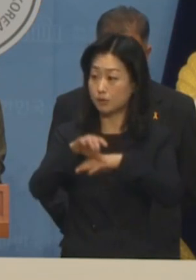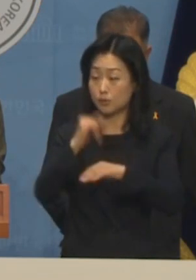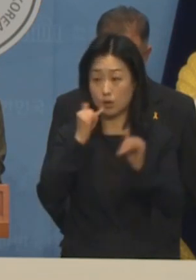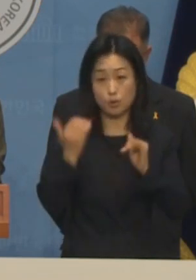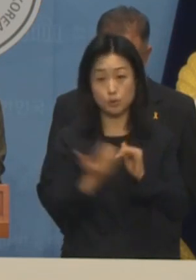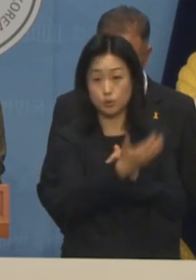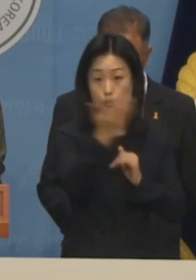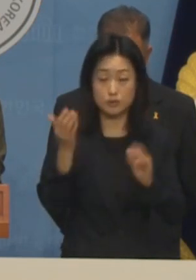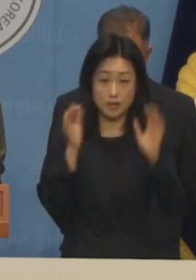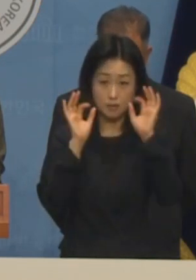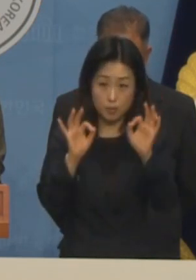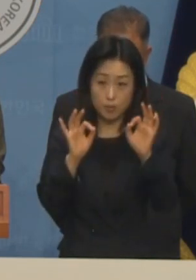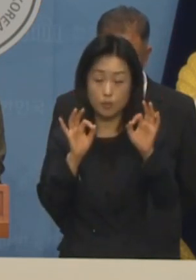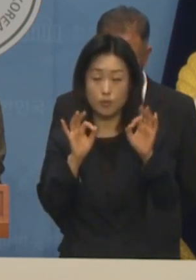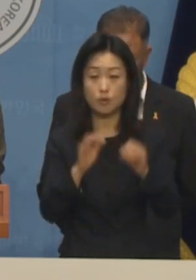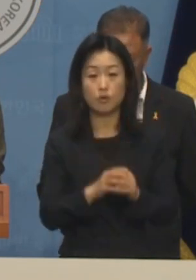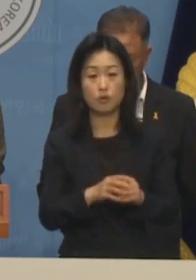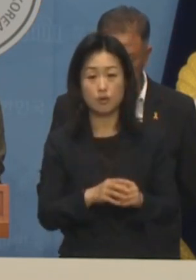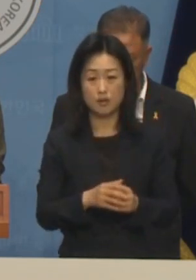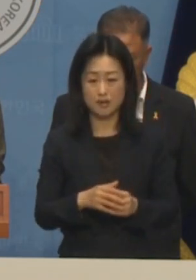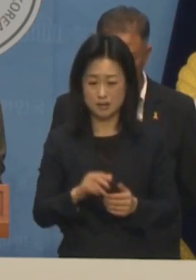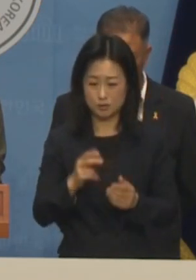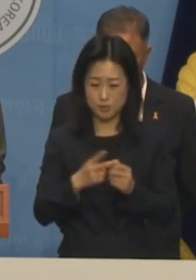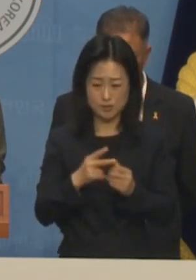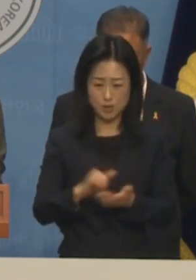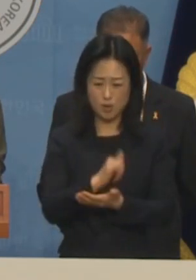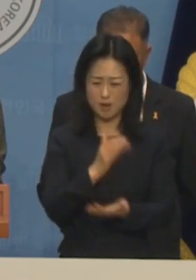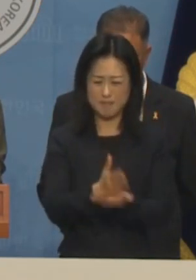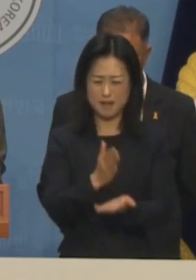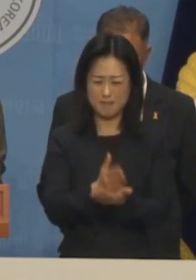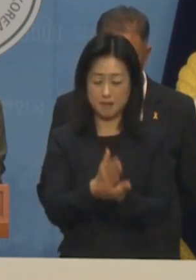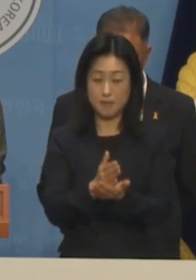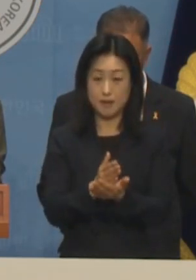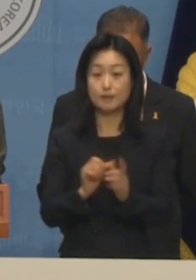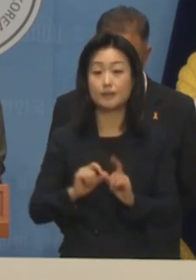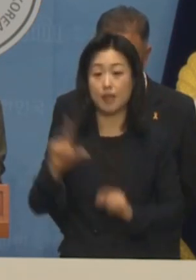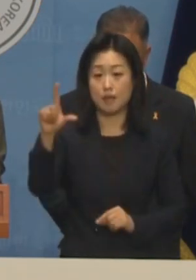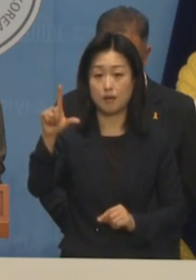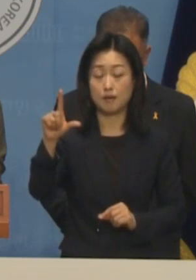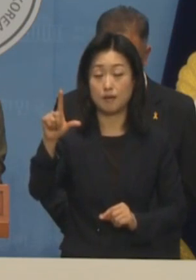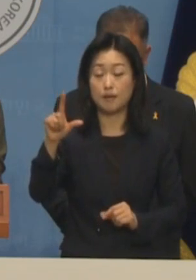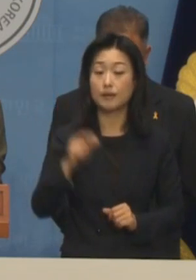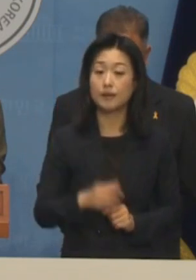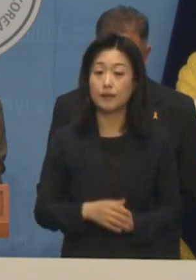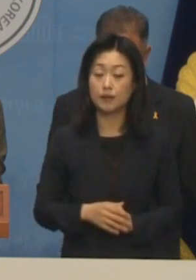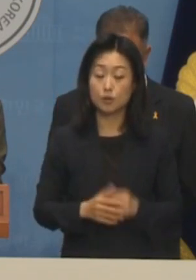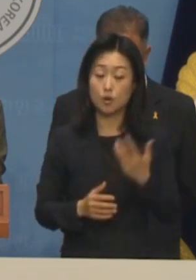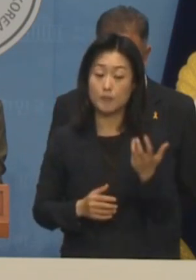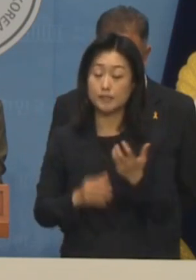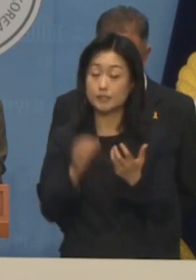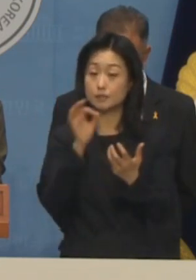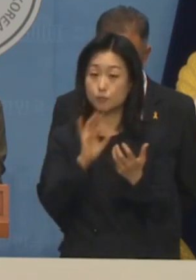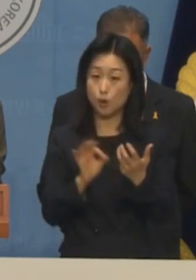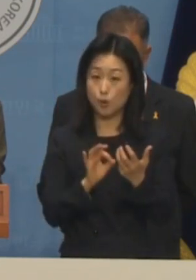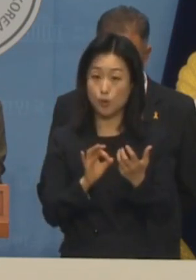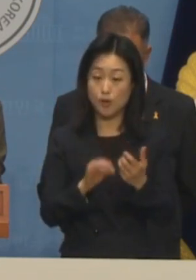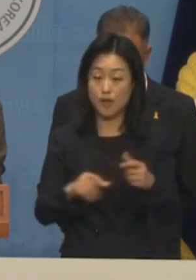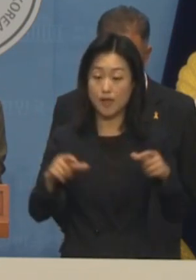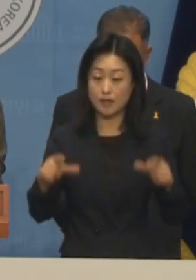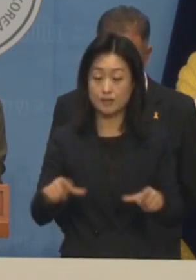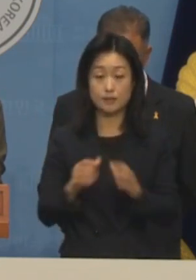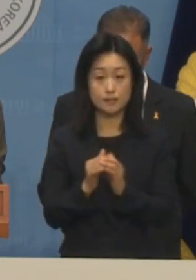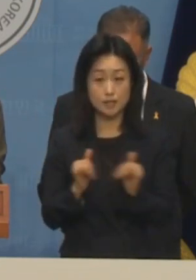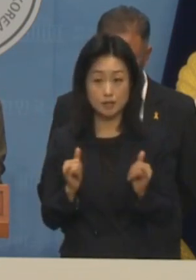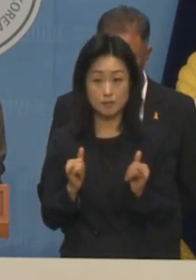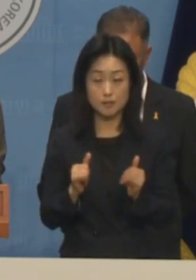수많은 여론조사에서도 반대가 우세했다. 더구나 찬성과 반대를 넘어 80%에 육박하는 도민들이